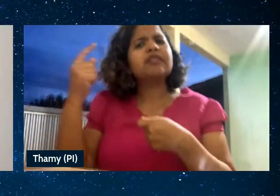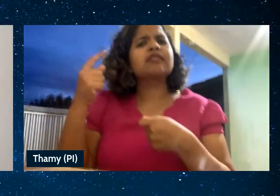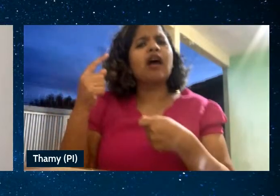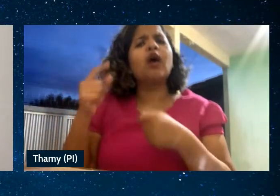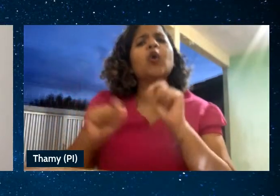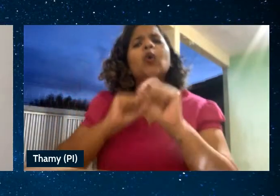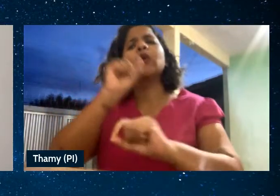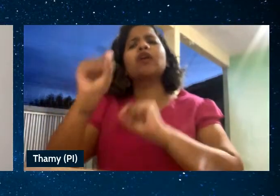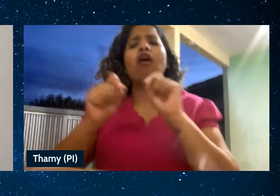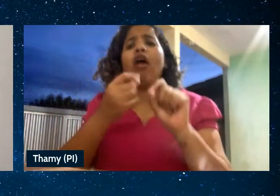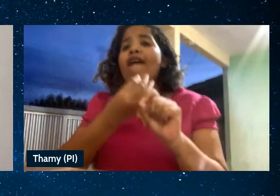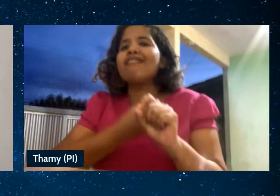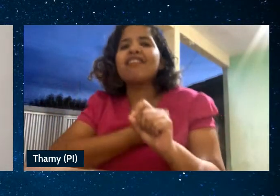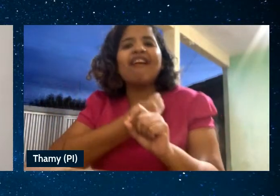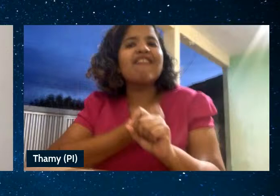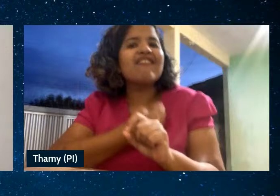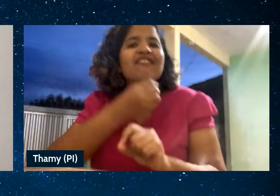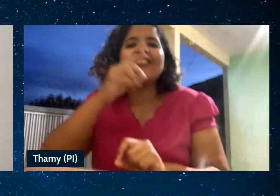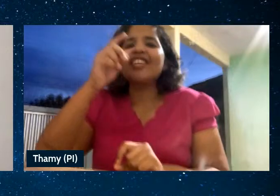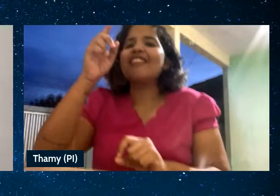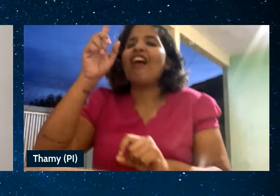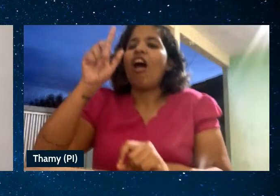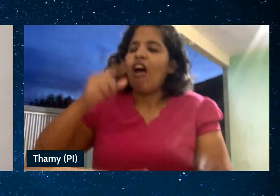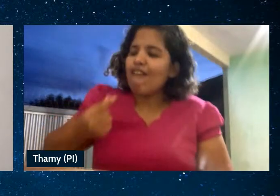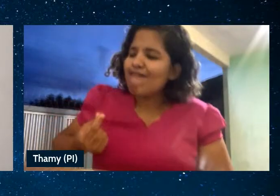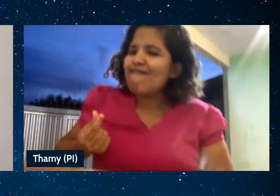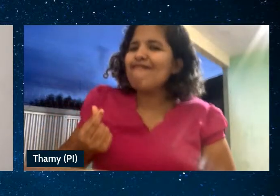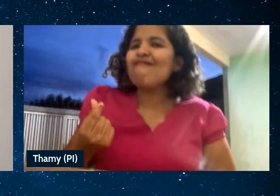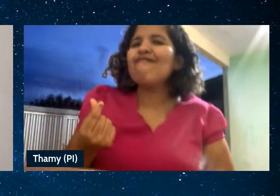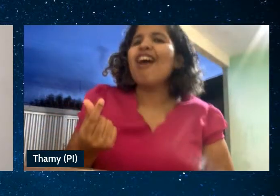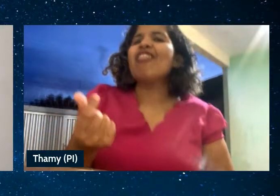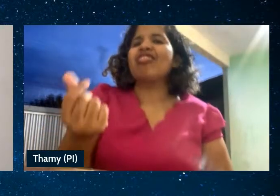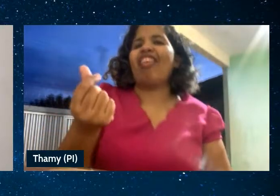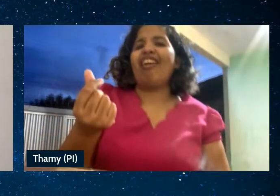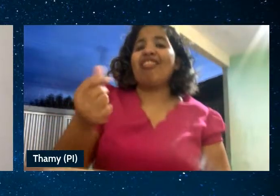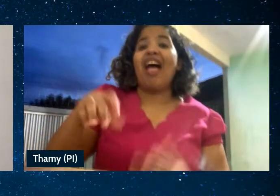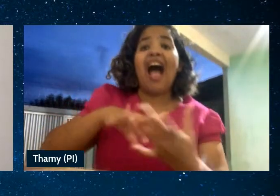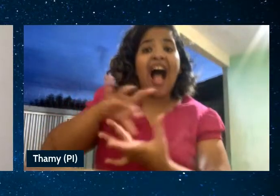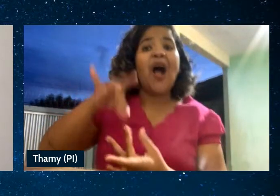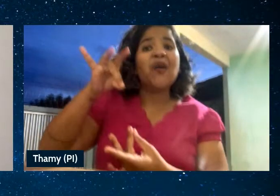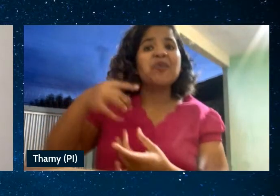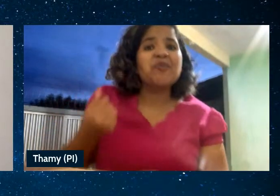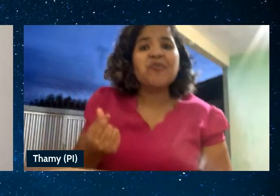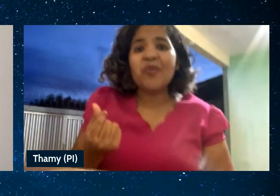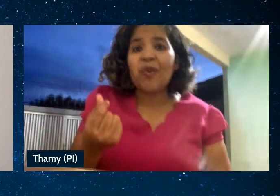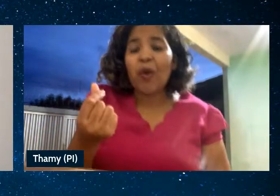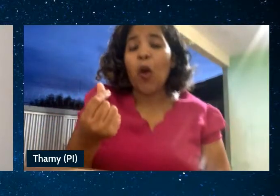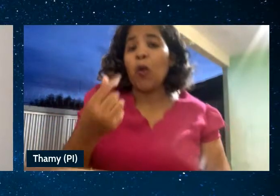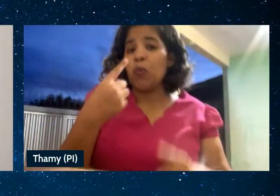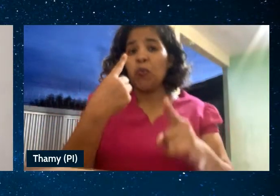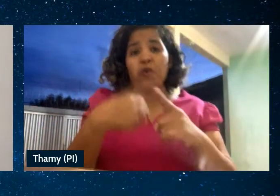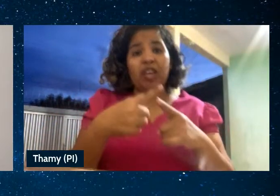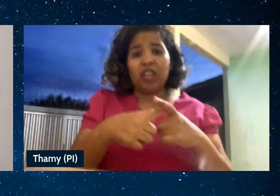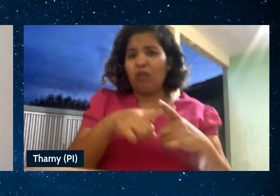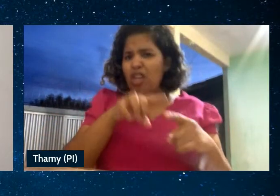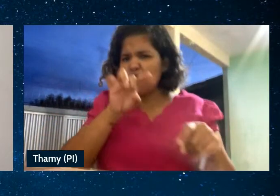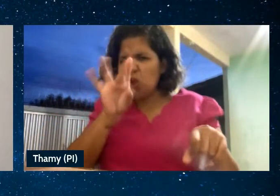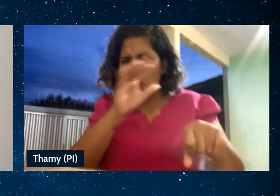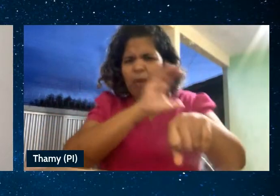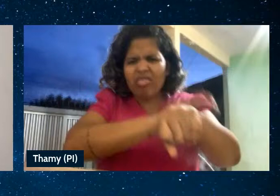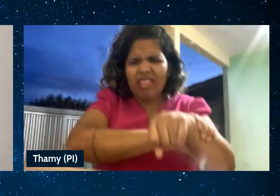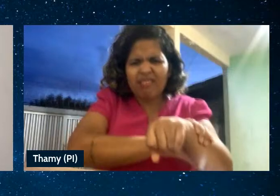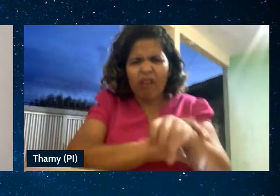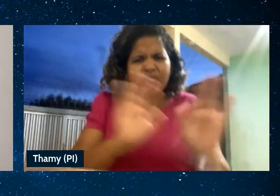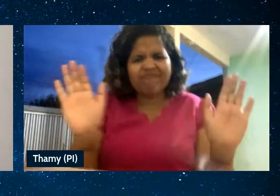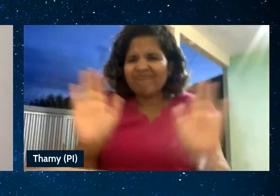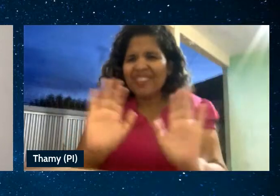florecer continuar do outro lado desta vida material por nós vamos perder tempo